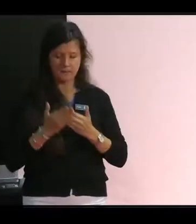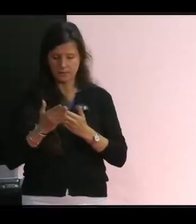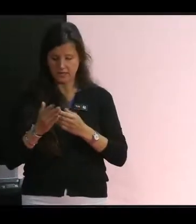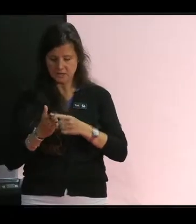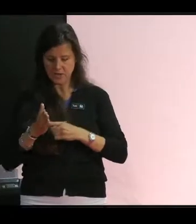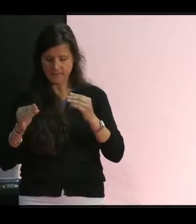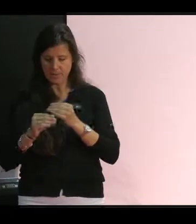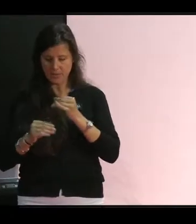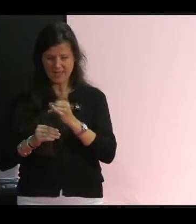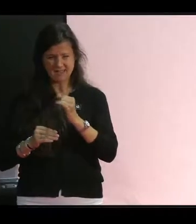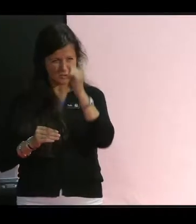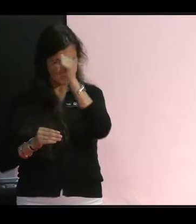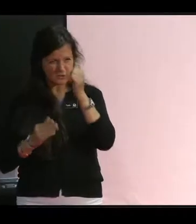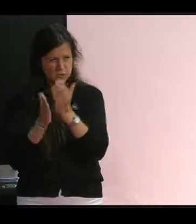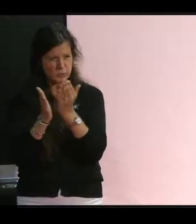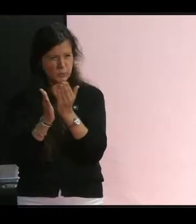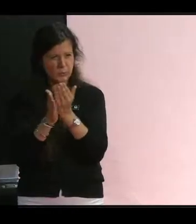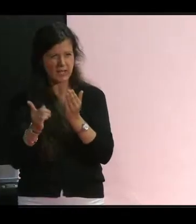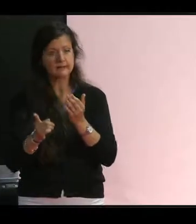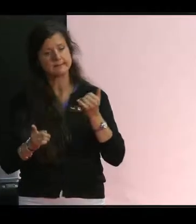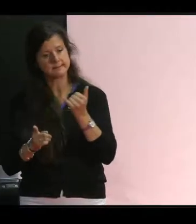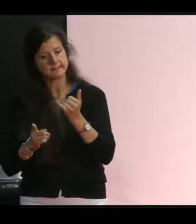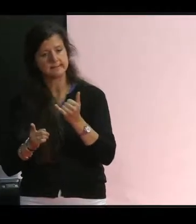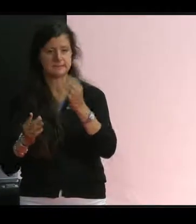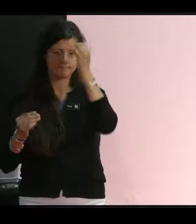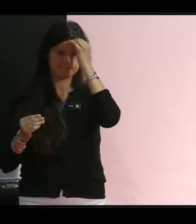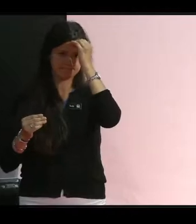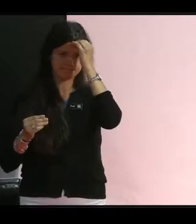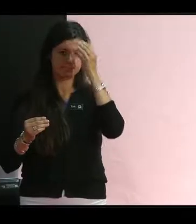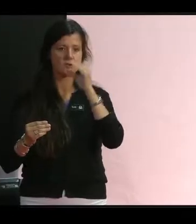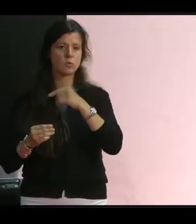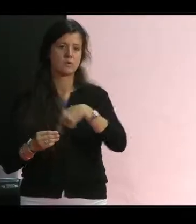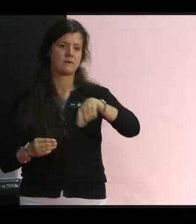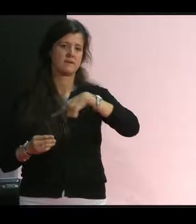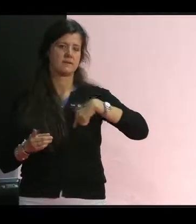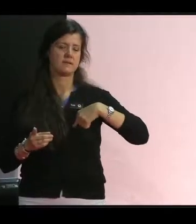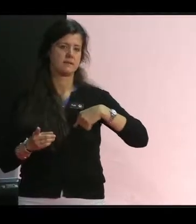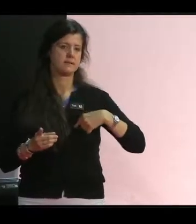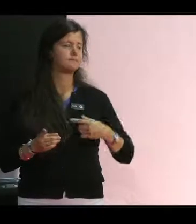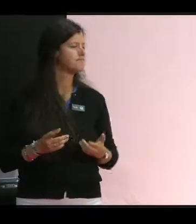gymnasiet. Och där gick vi igenom det där. Och då så kom fram till att